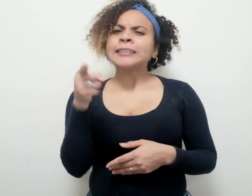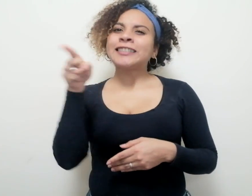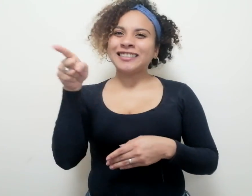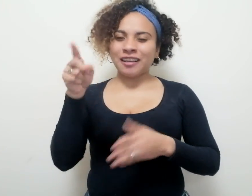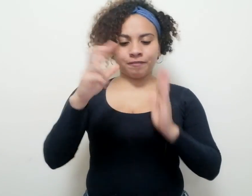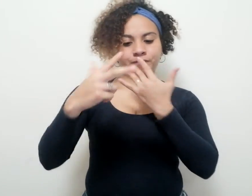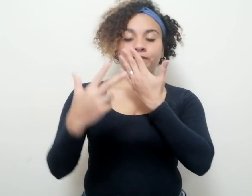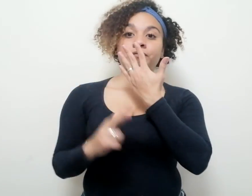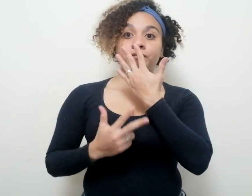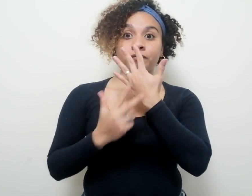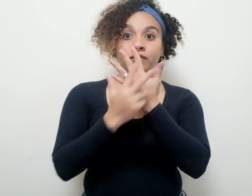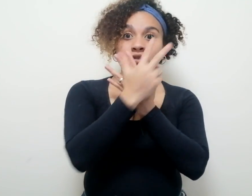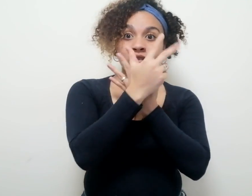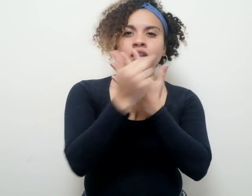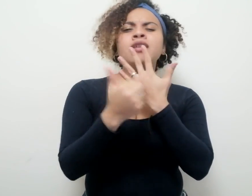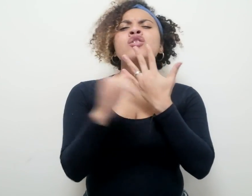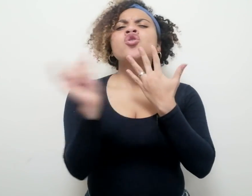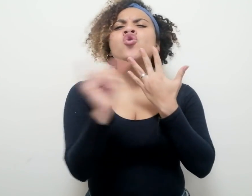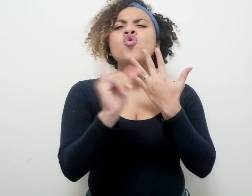cordillera es una especie de cerco.